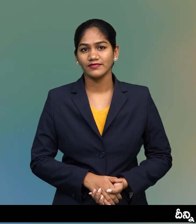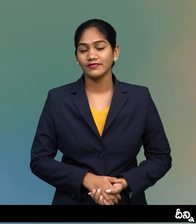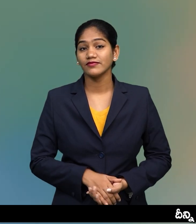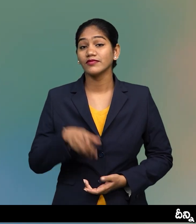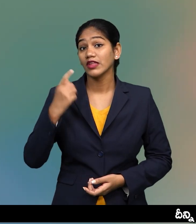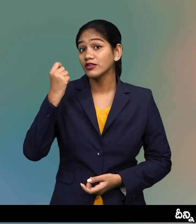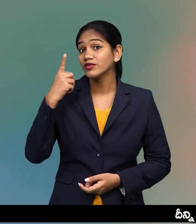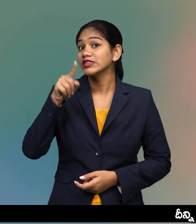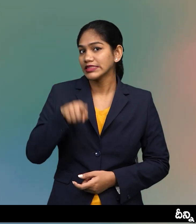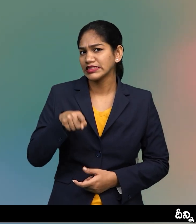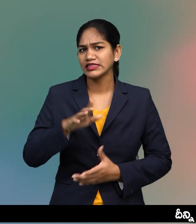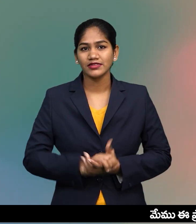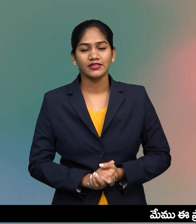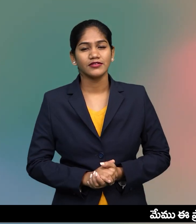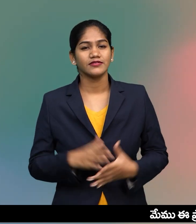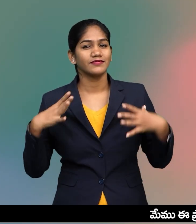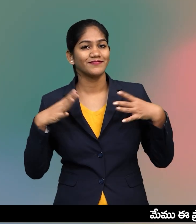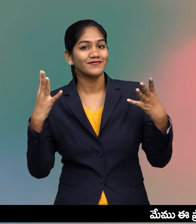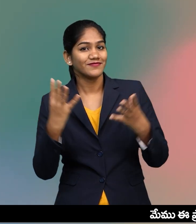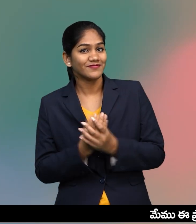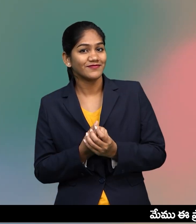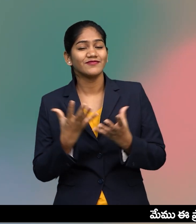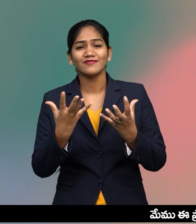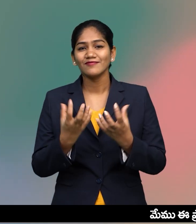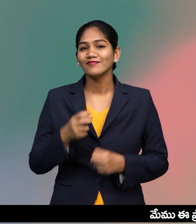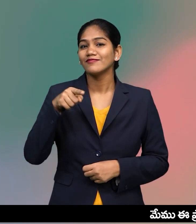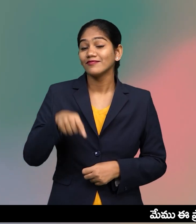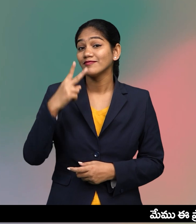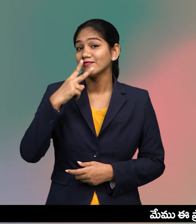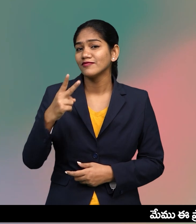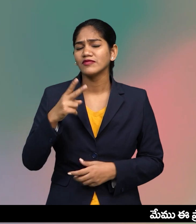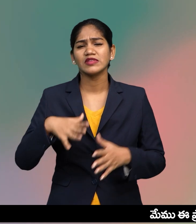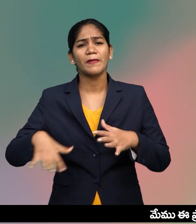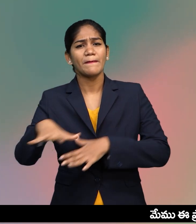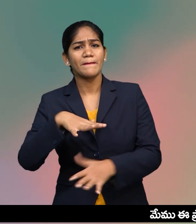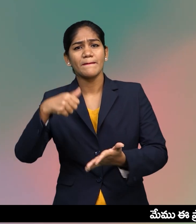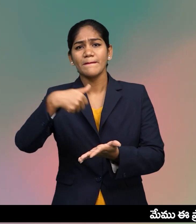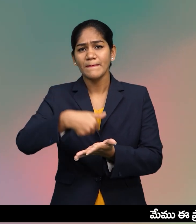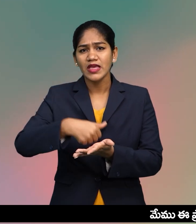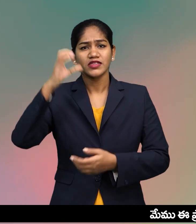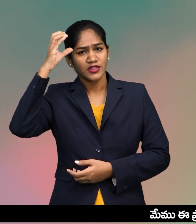దీన్ని అర్థం చేసుకోవడానికి మేము ఈ ప్రాథమిక అంశాలను చూడాలి.